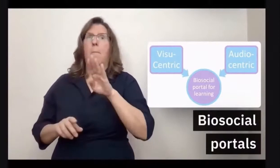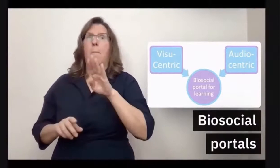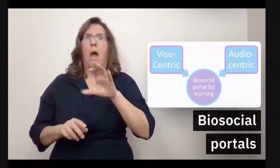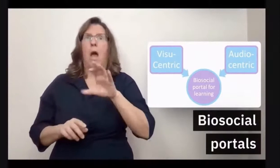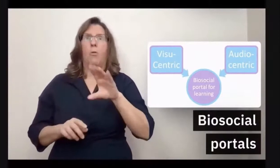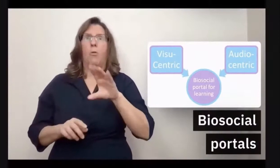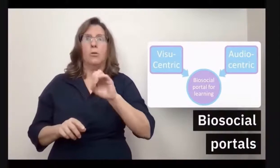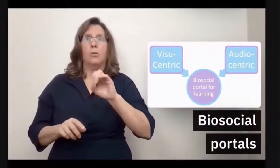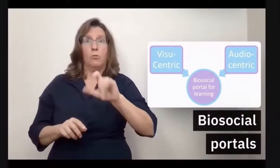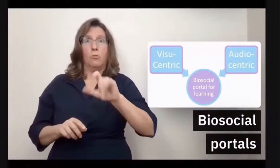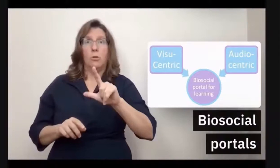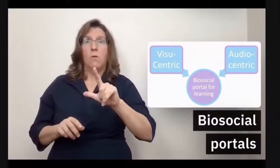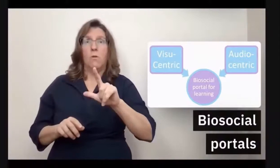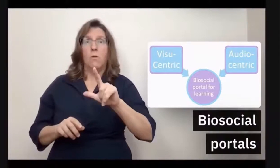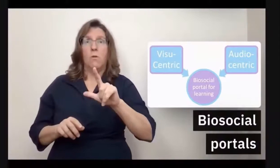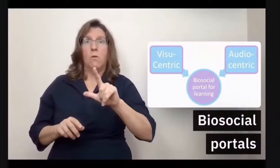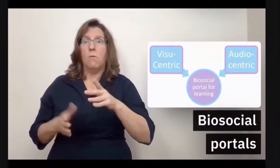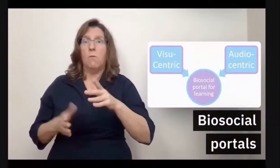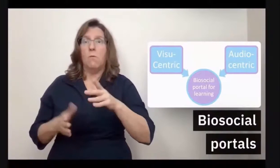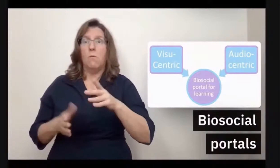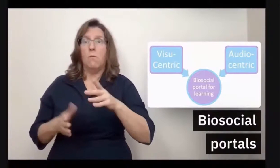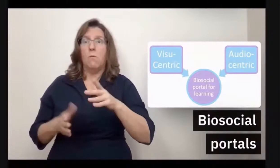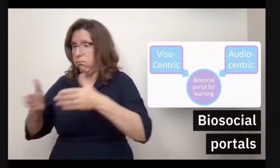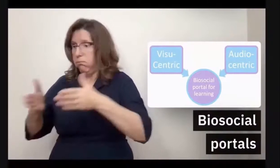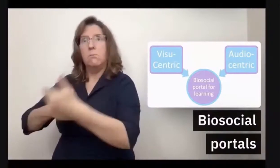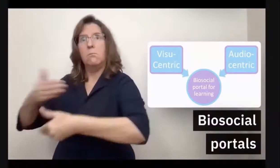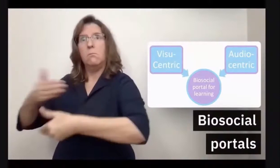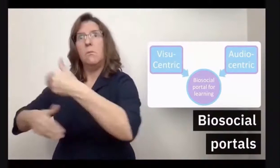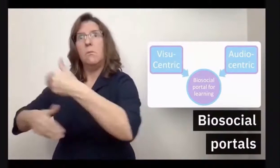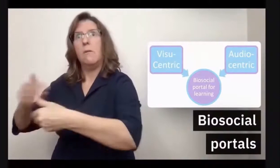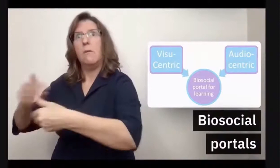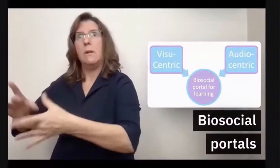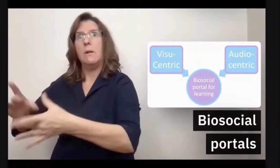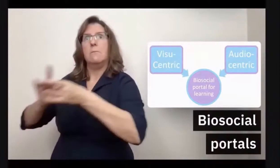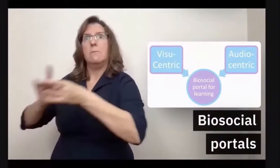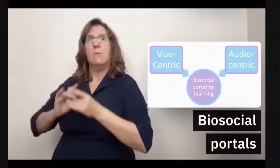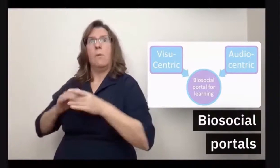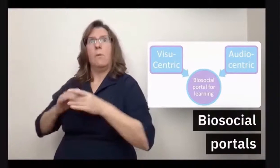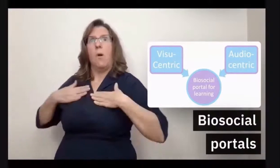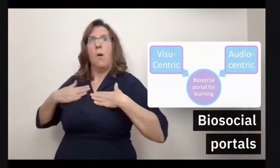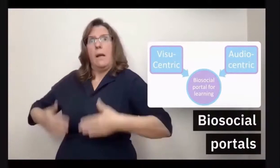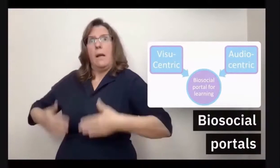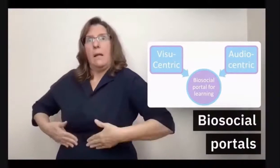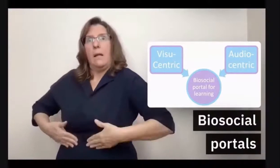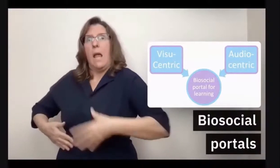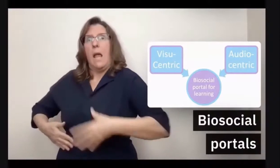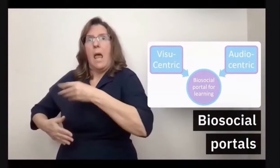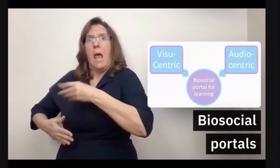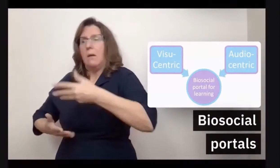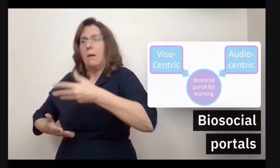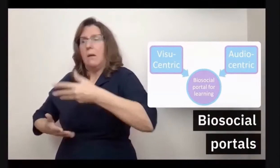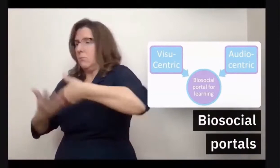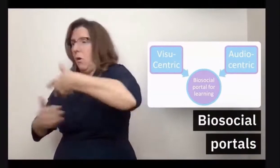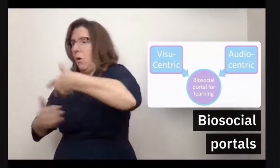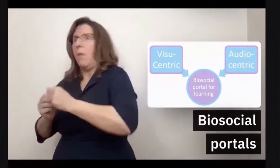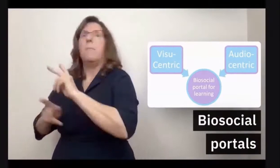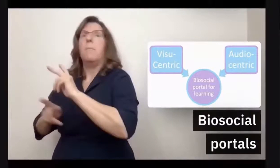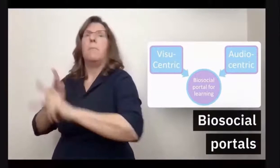biosociales. Esos portales biosociales los pueden ligar con las interacciones con otros. Y